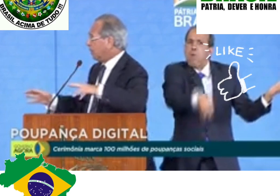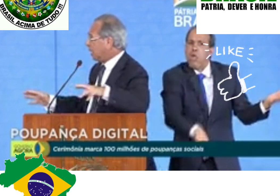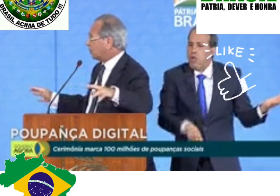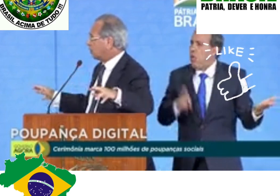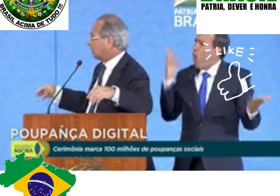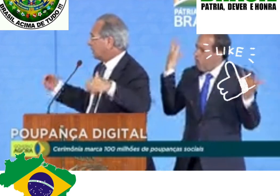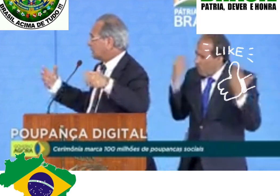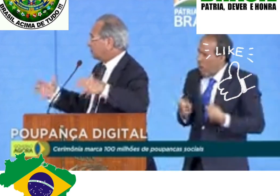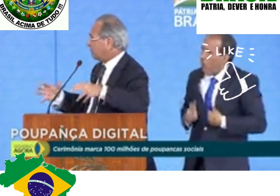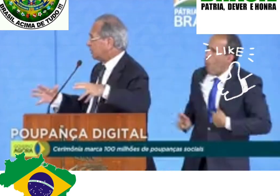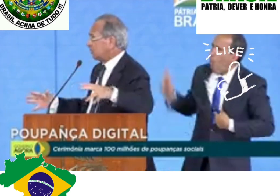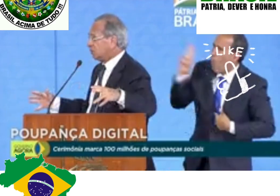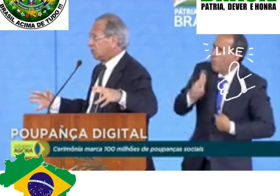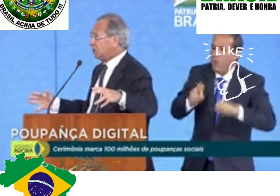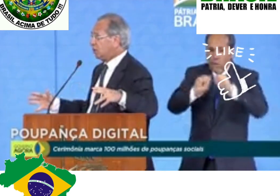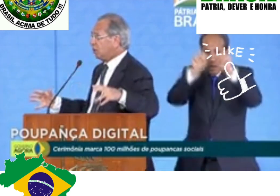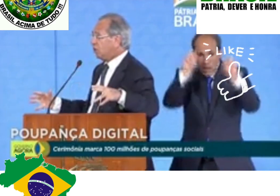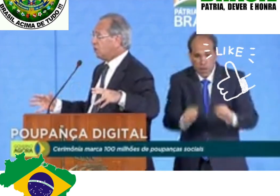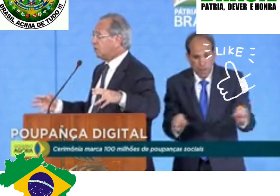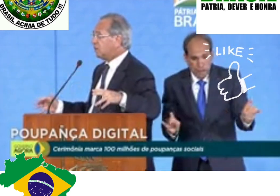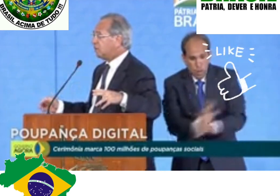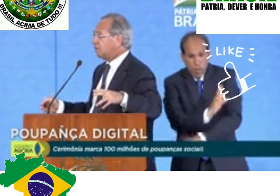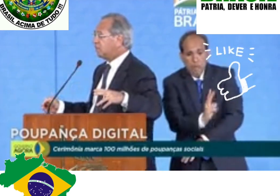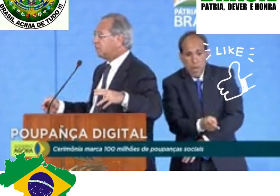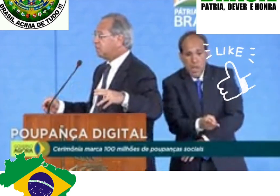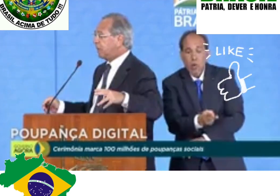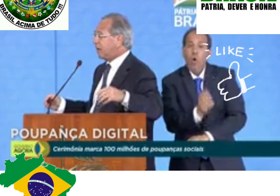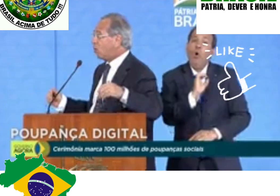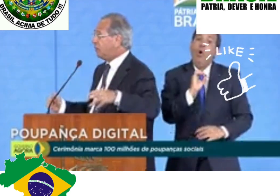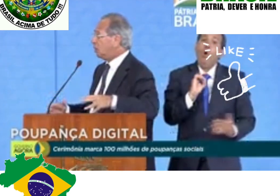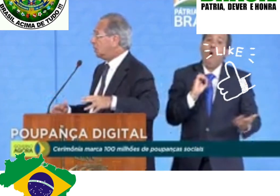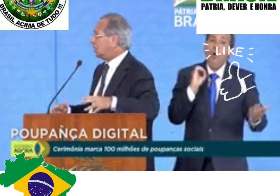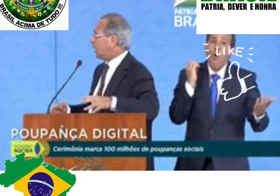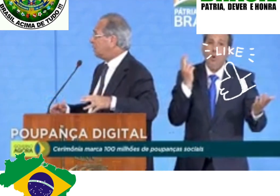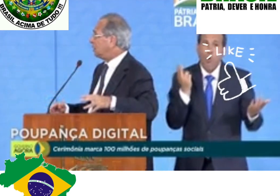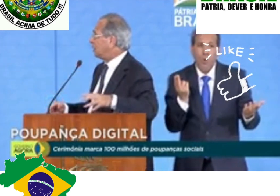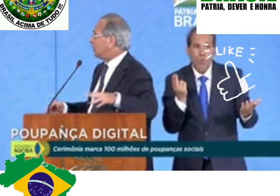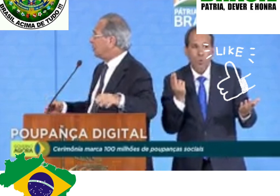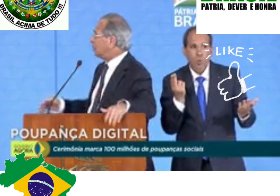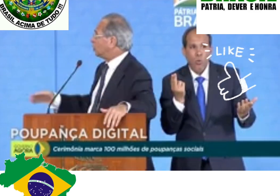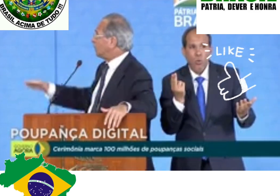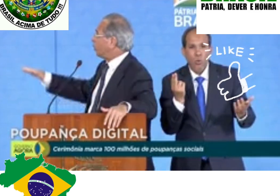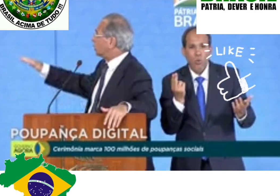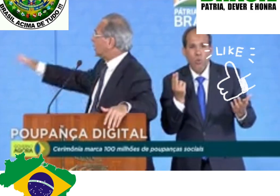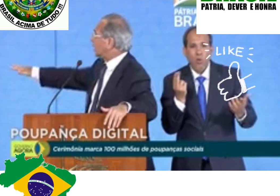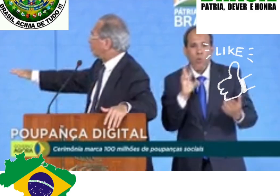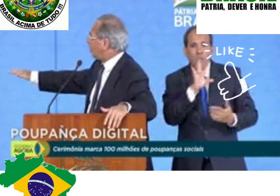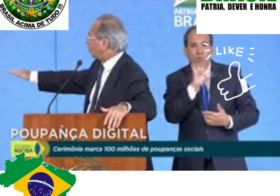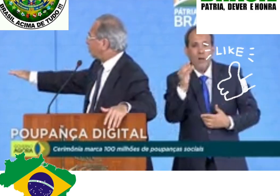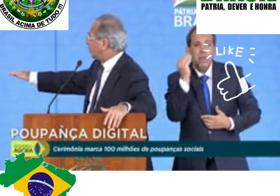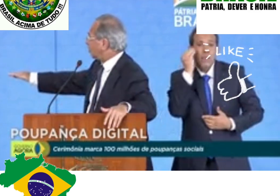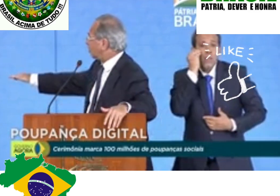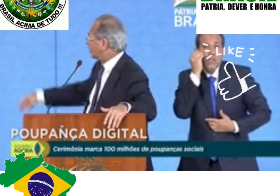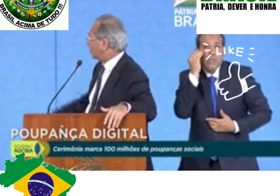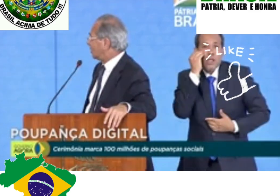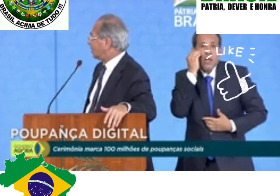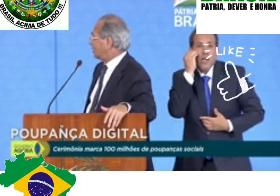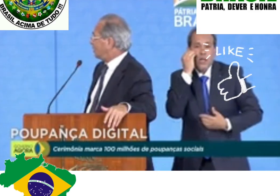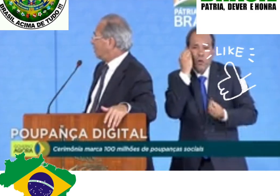sistema privado, que já está estabelecido, ou, para maior velocidade, vamos apostar no nosso